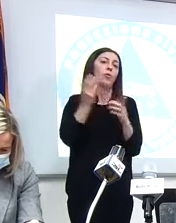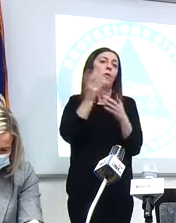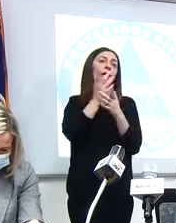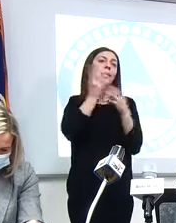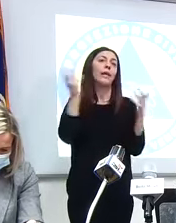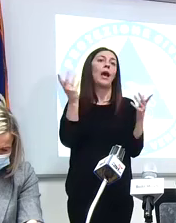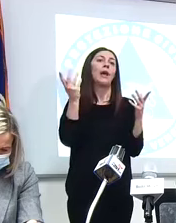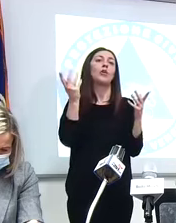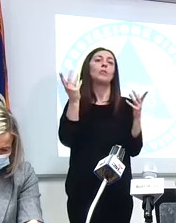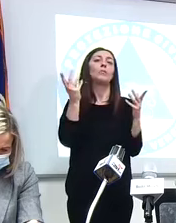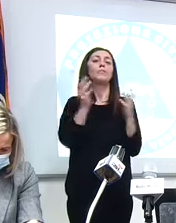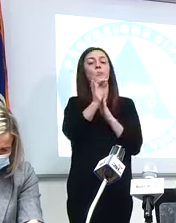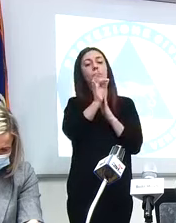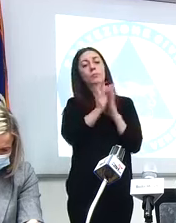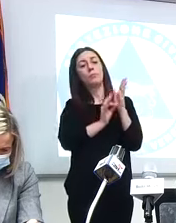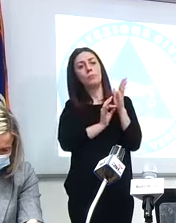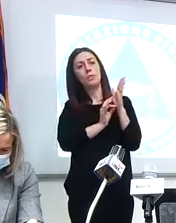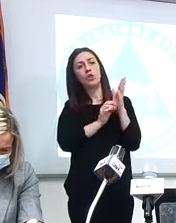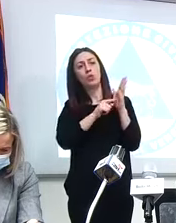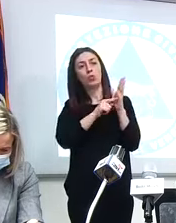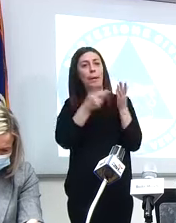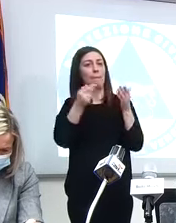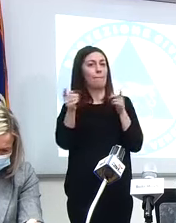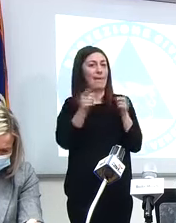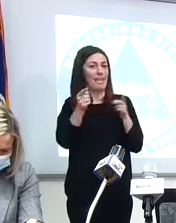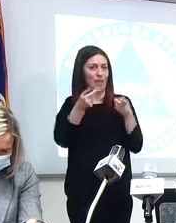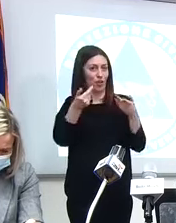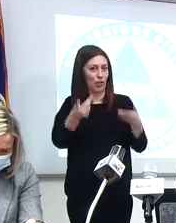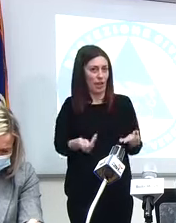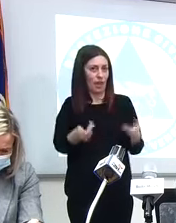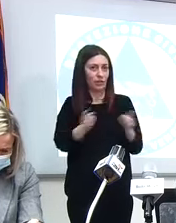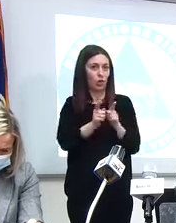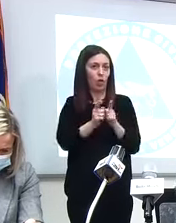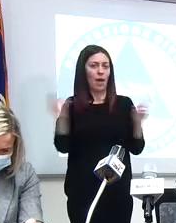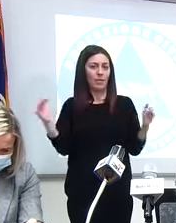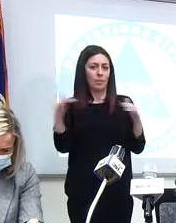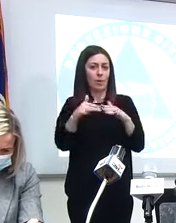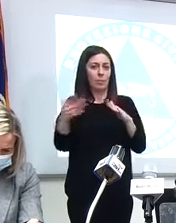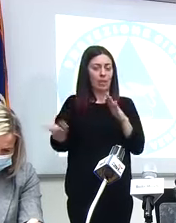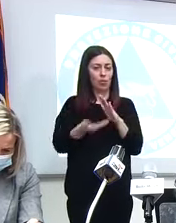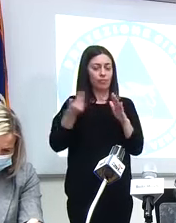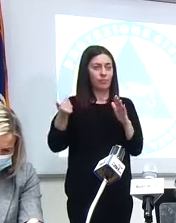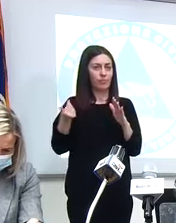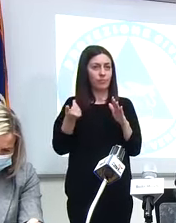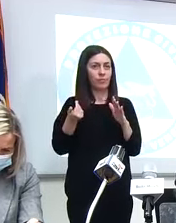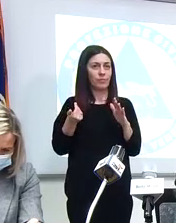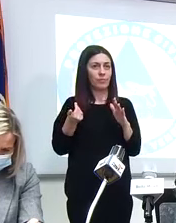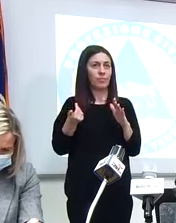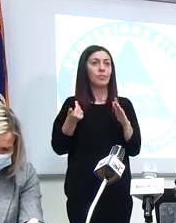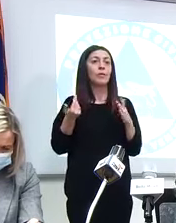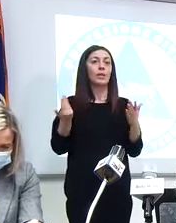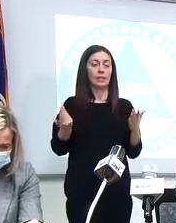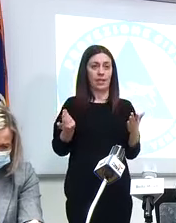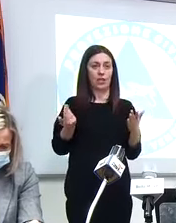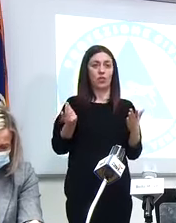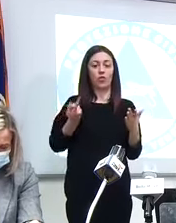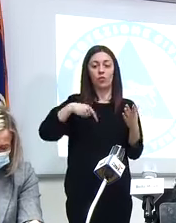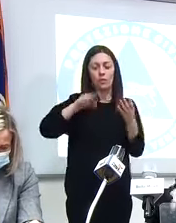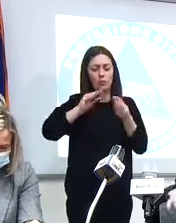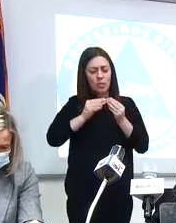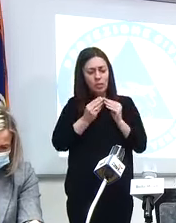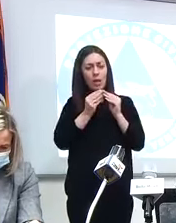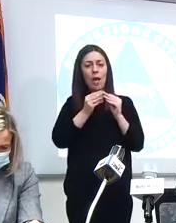naturalmente necessarie per questo periodo. Quindi stiamo ricostituendo con le ULS la mappa di tutti